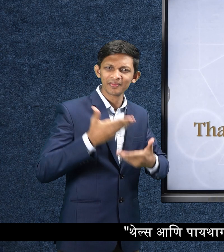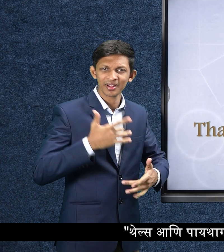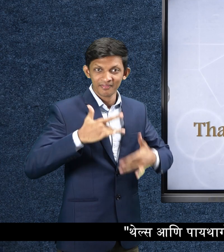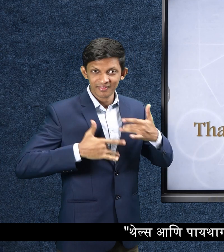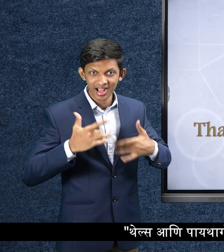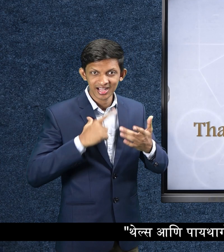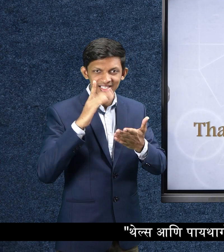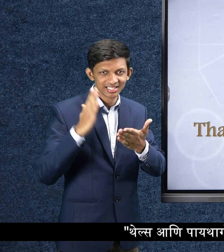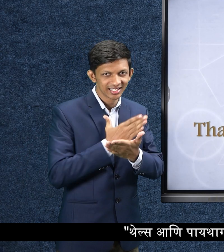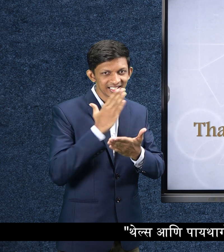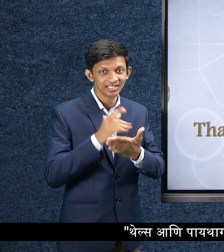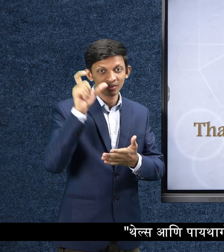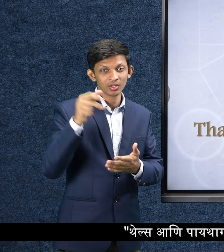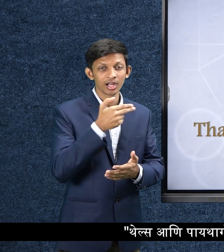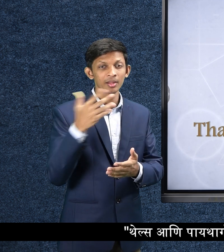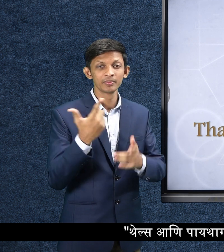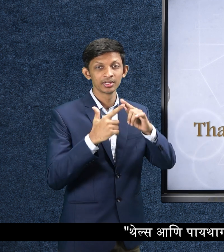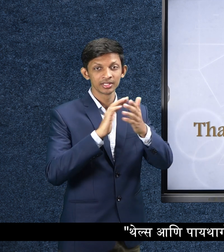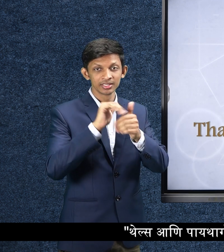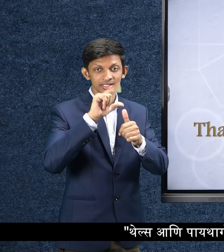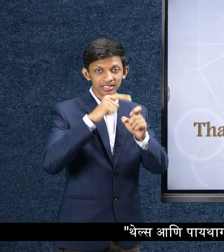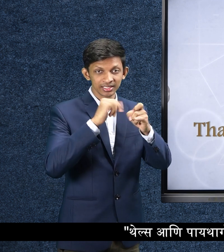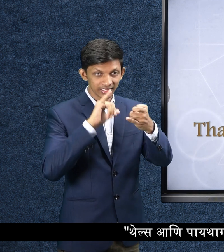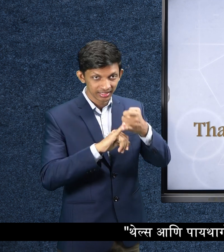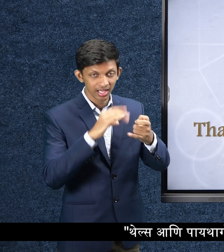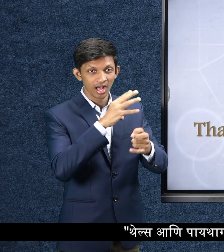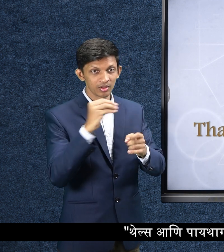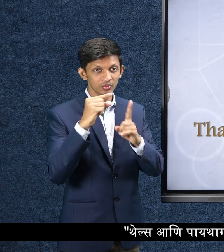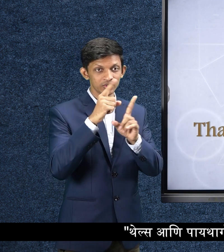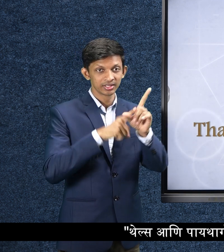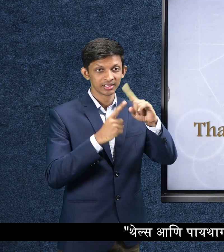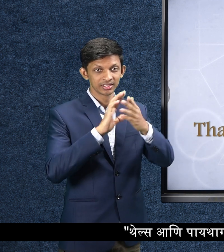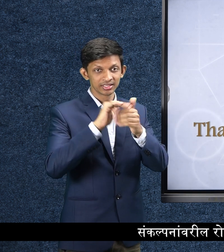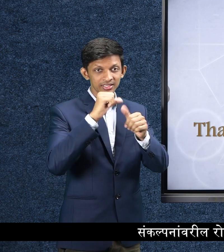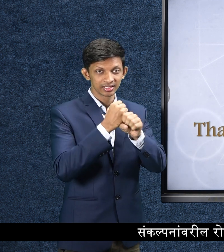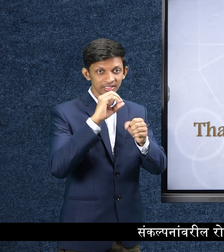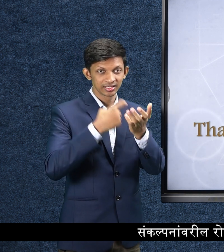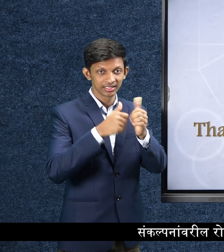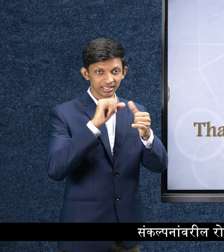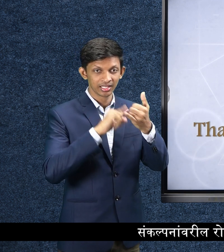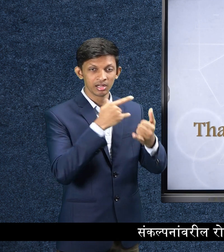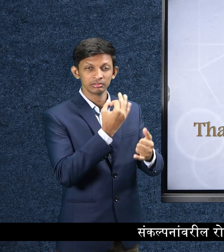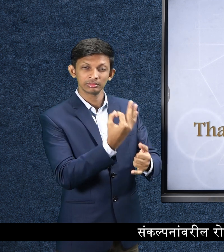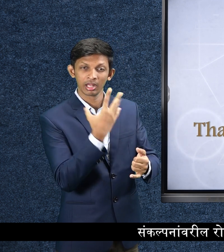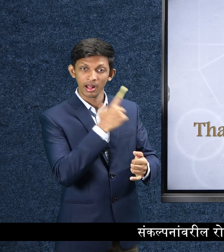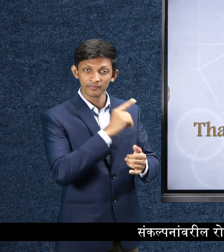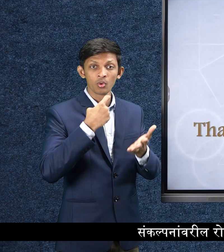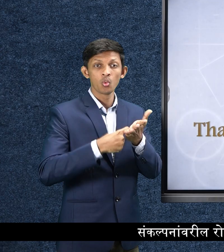थेल्स आणि पायथागोरस प्रमेय या भूमितीतील दोन मूलभूत संकल्पनावरील रोमांचक धड्यावर